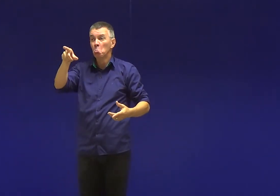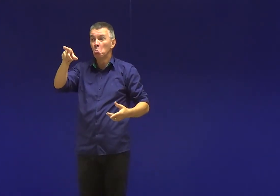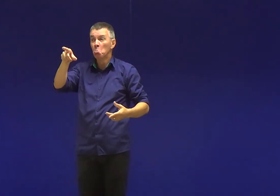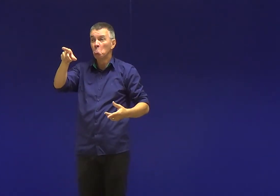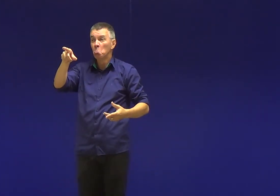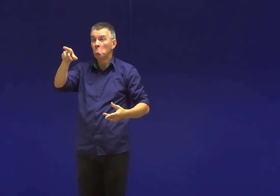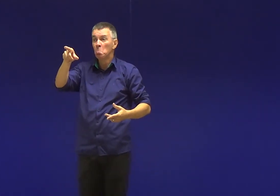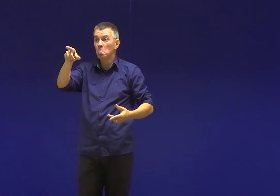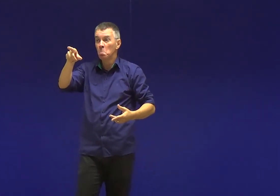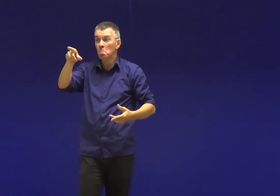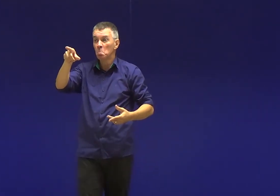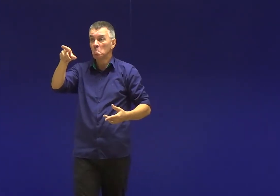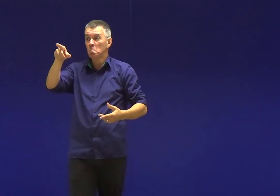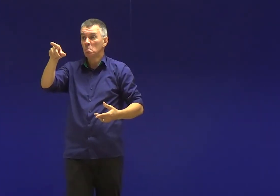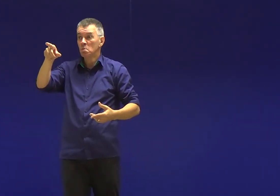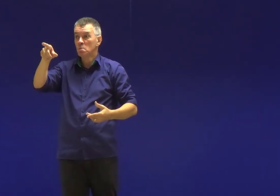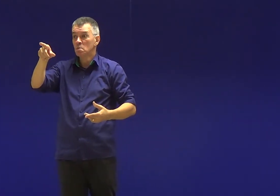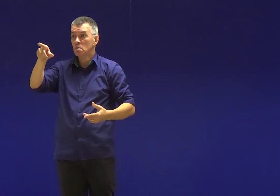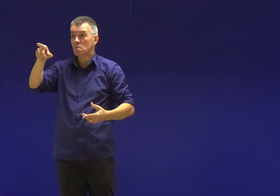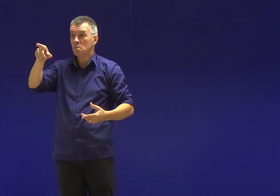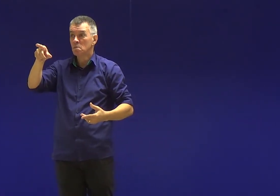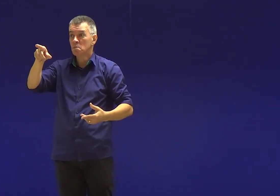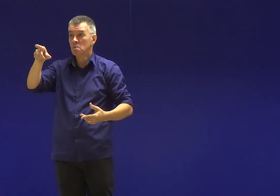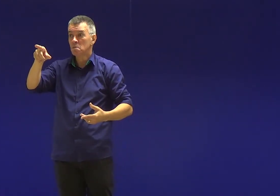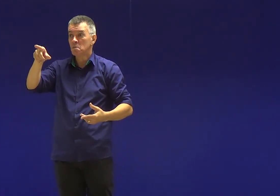Eu tive encontros na Bíblia, você já viu?